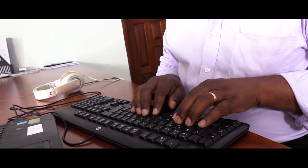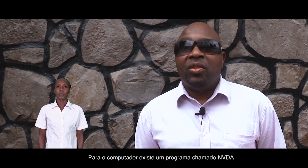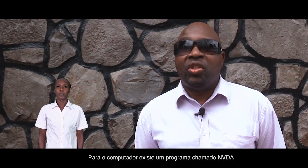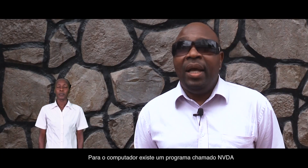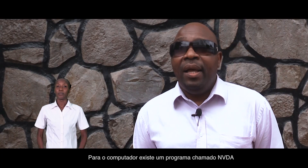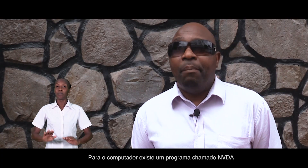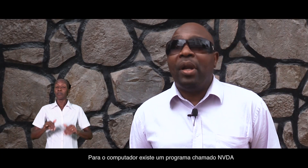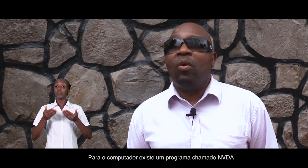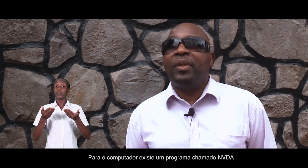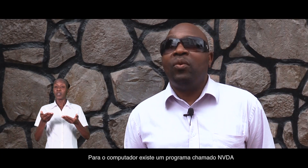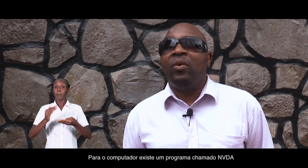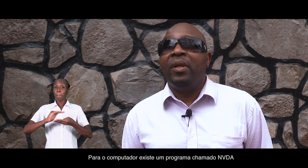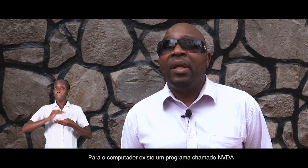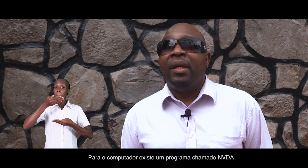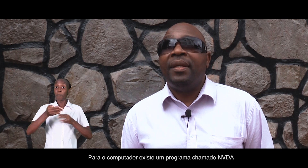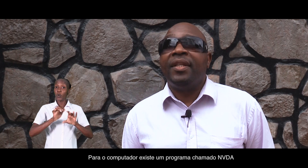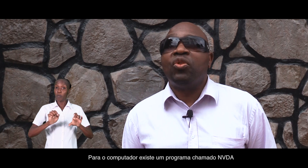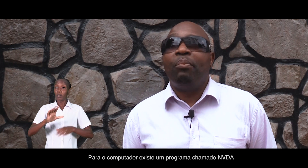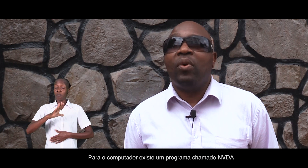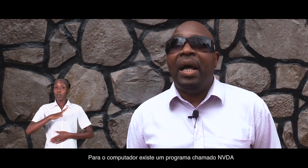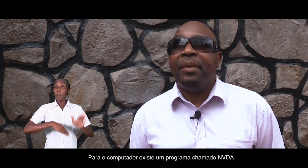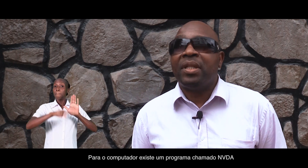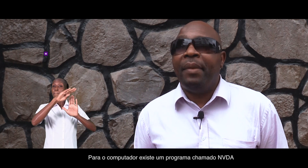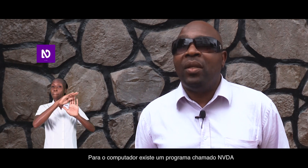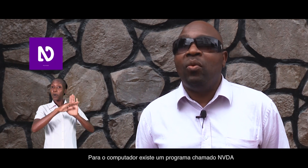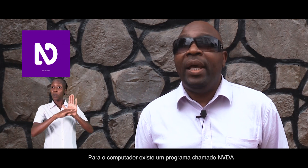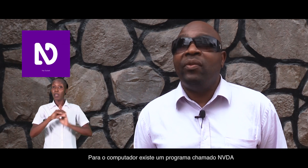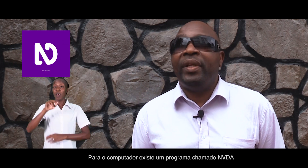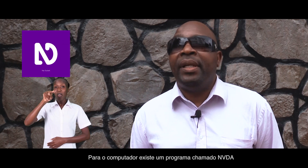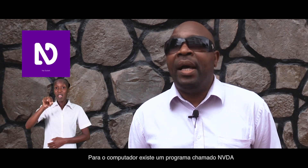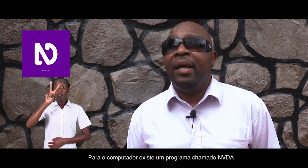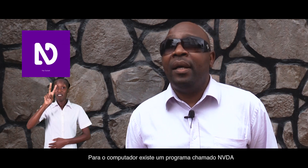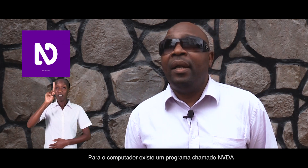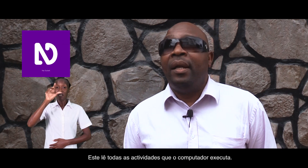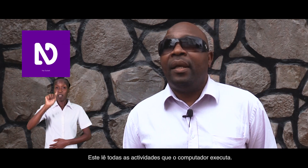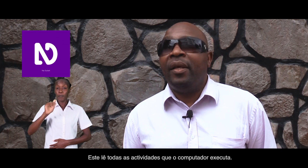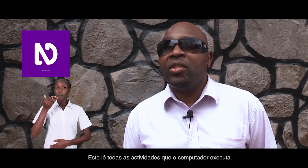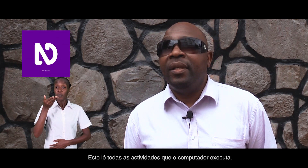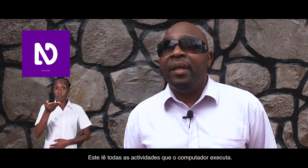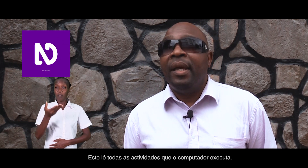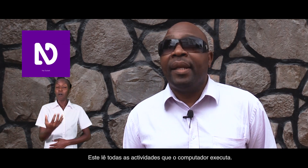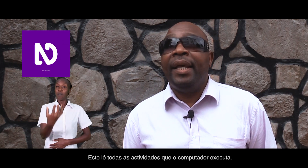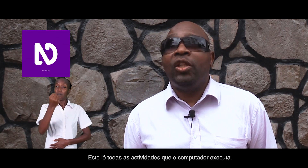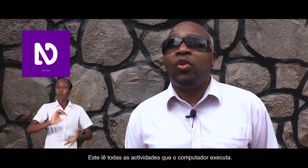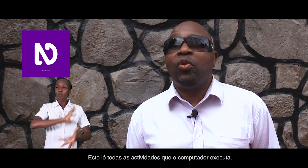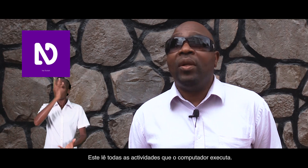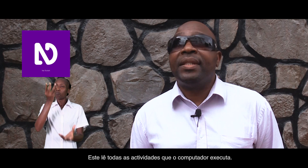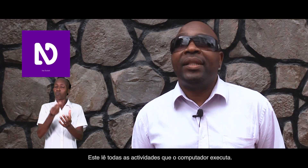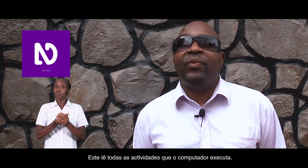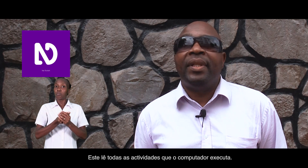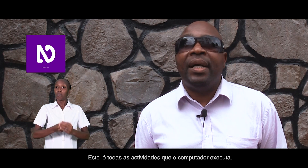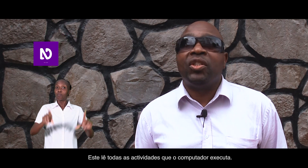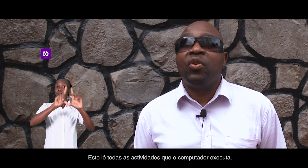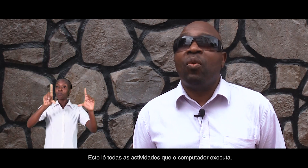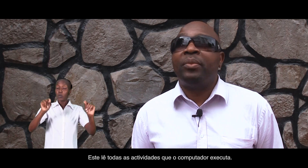Já para o computador, existe um programa chamado NVDA. Este, lê todas